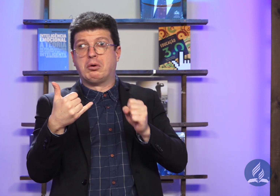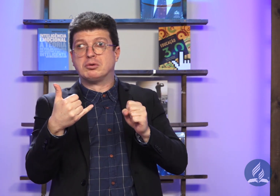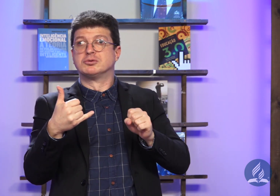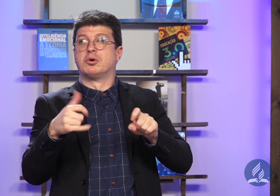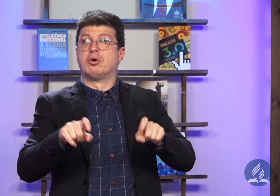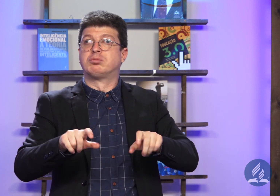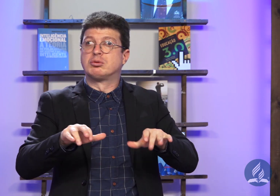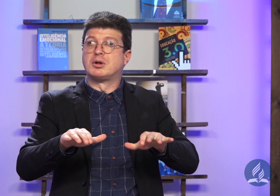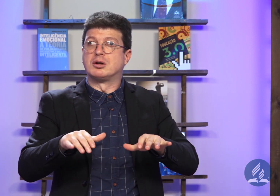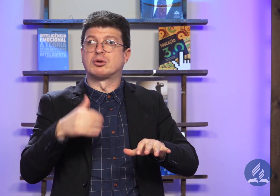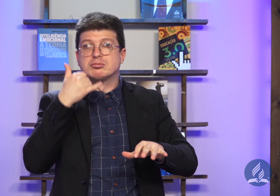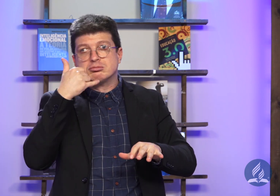Você pode também,